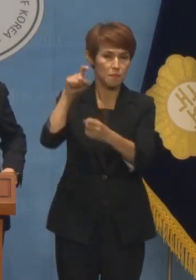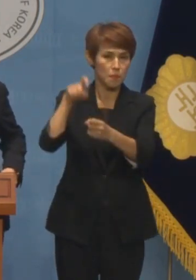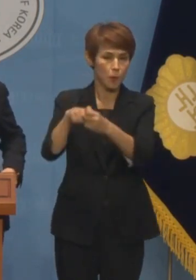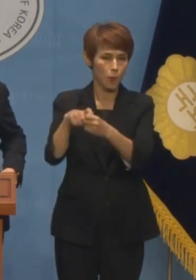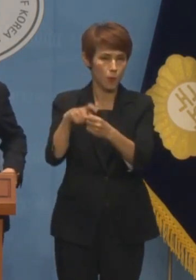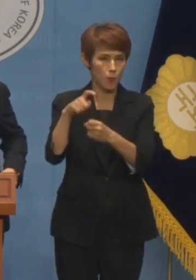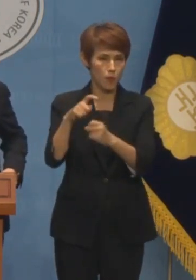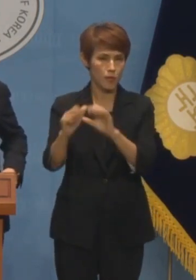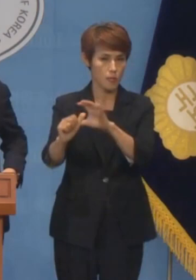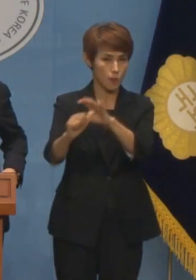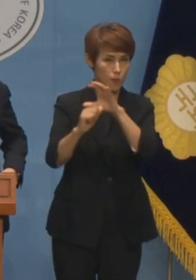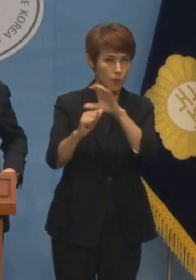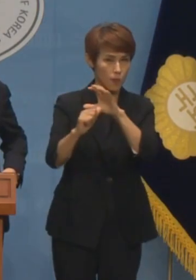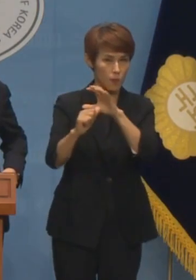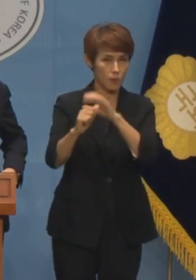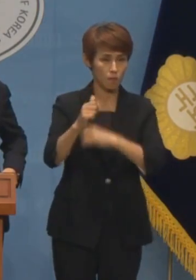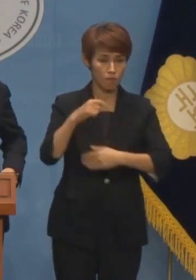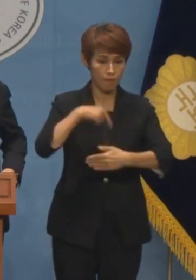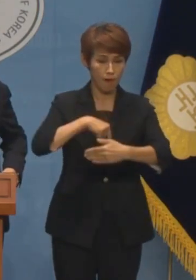모른 척하는 거다.